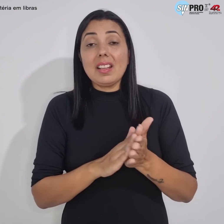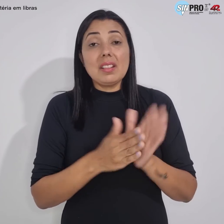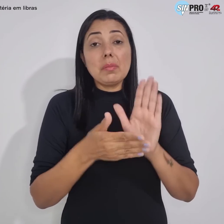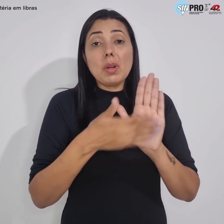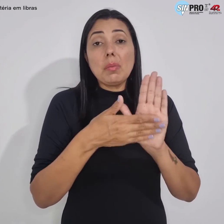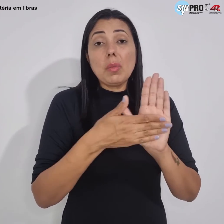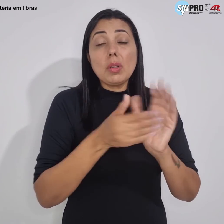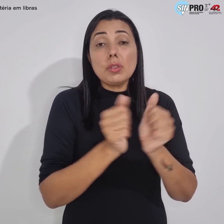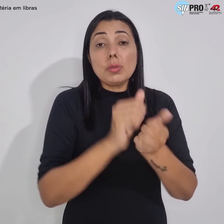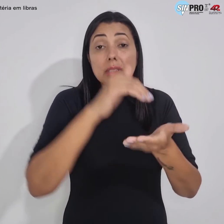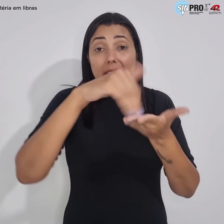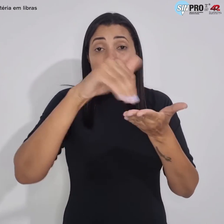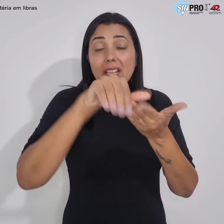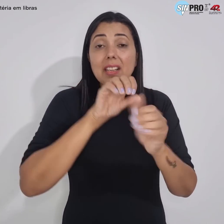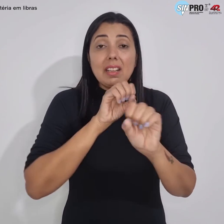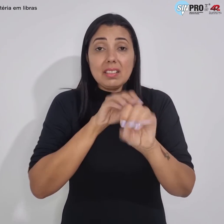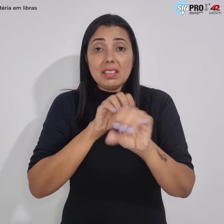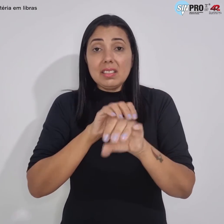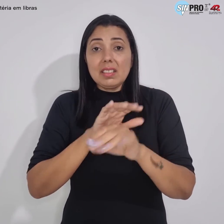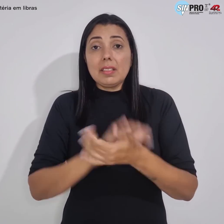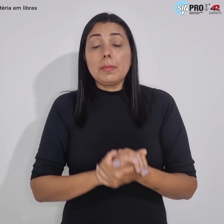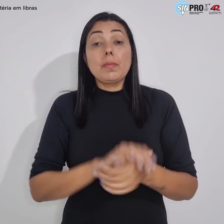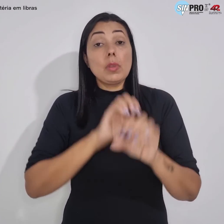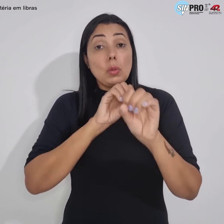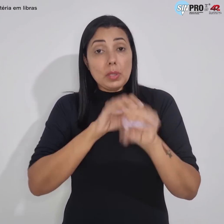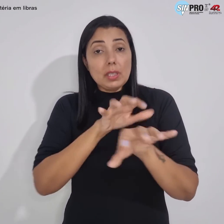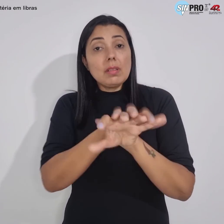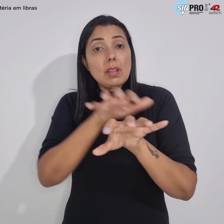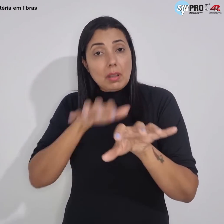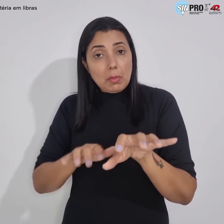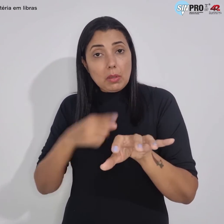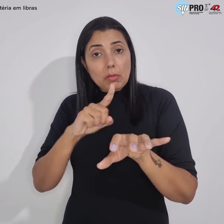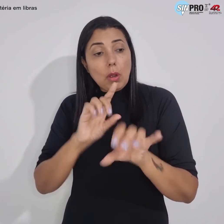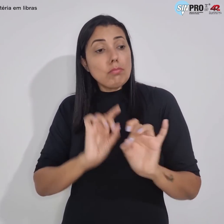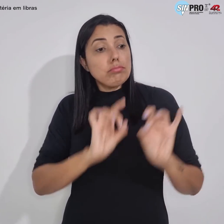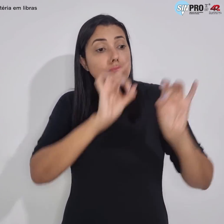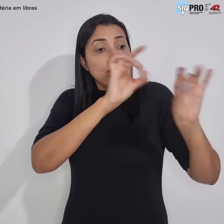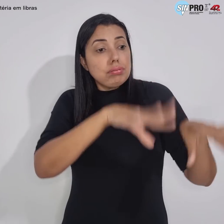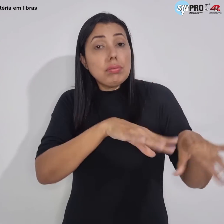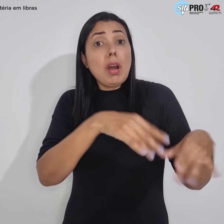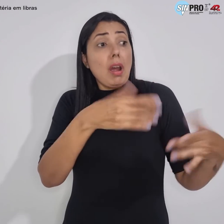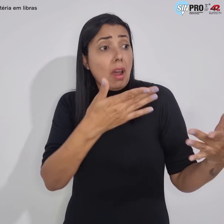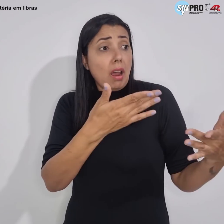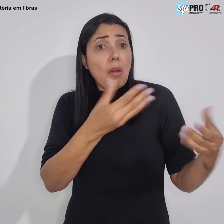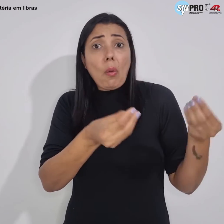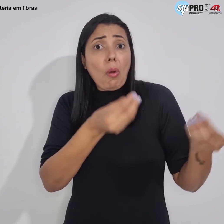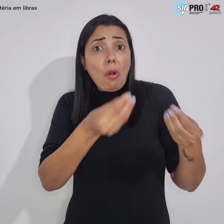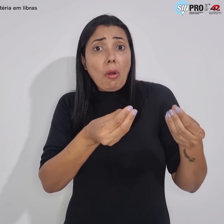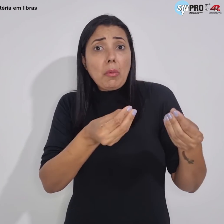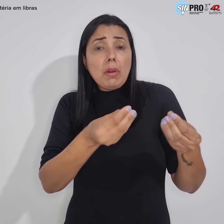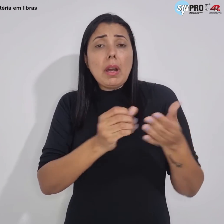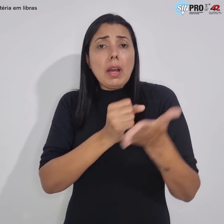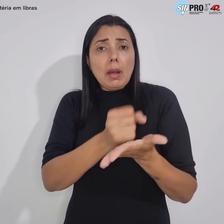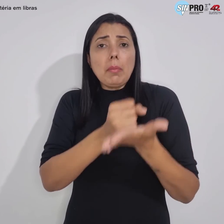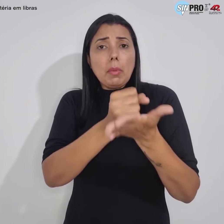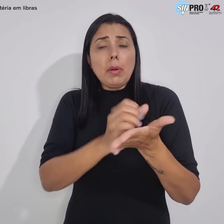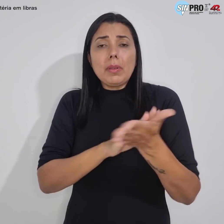da Secretaria de Educação. O ensino remoto foi jogado para a gente sem concessão de internet,